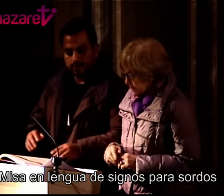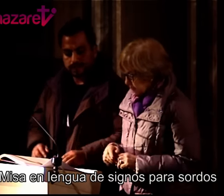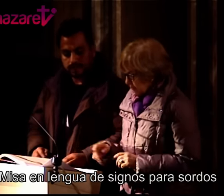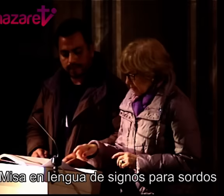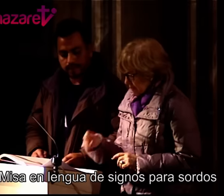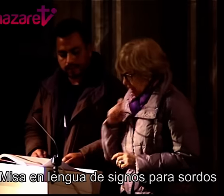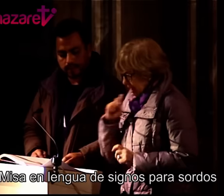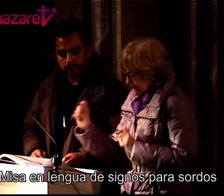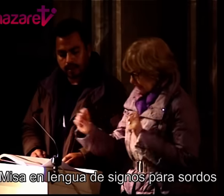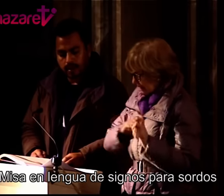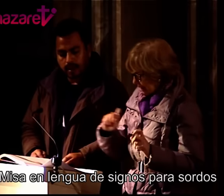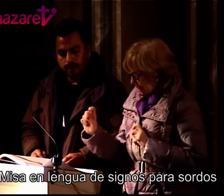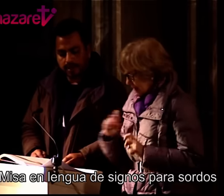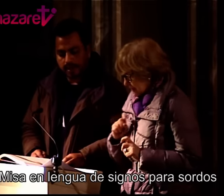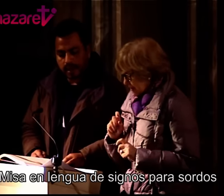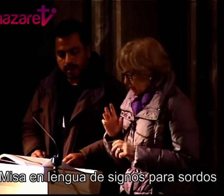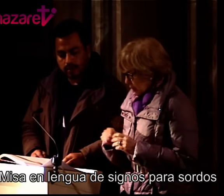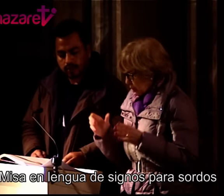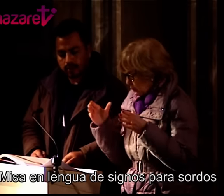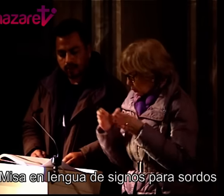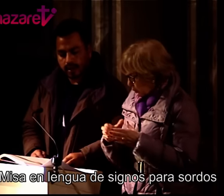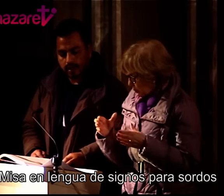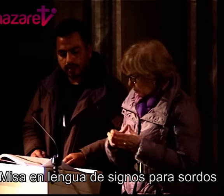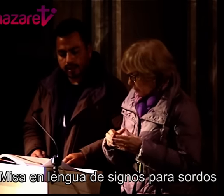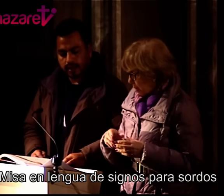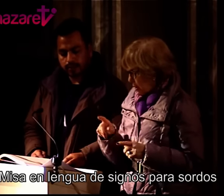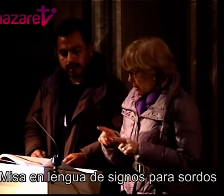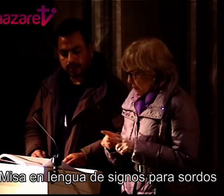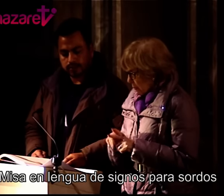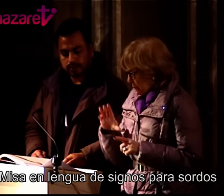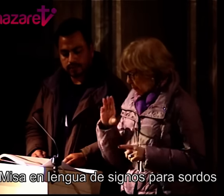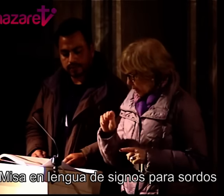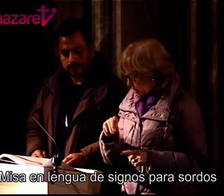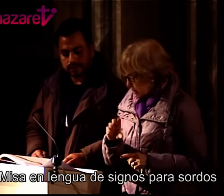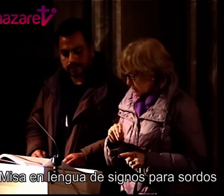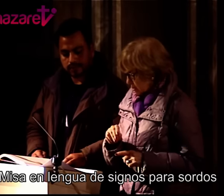¿por qué me has abandonado? Me ataca una jauría de perros.